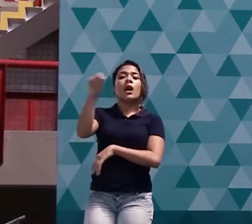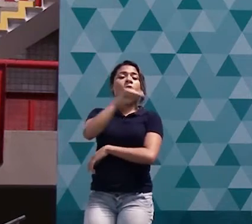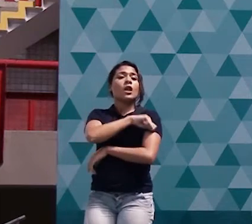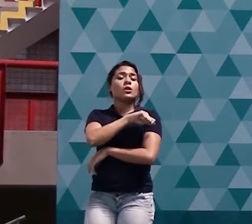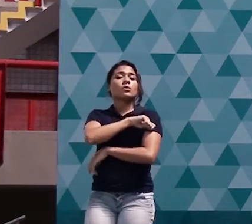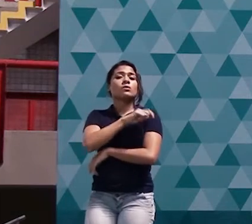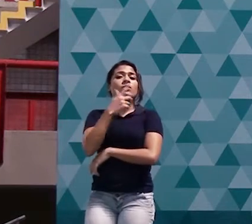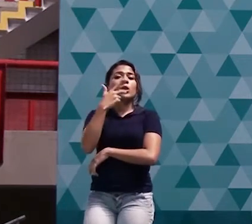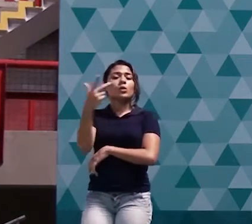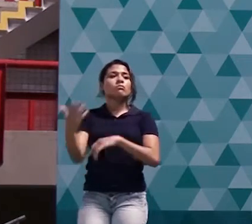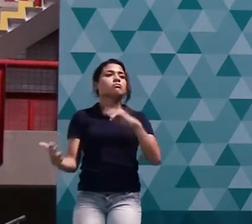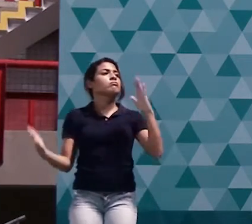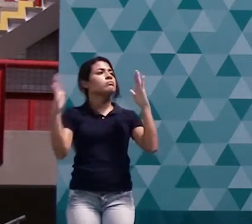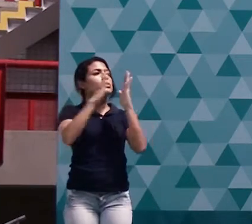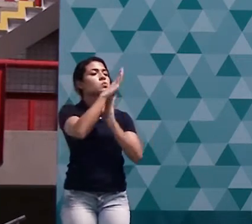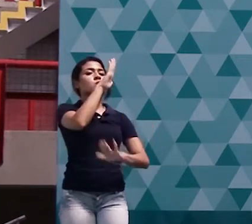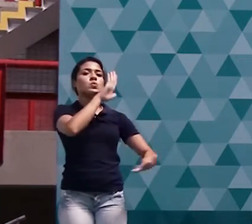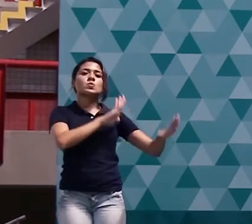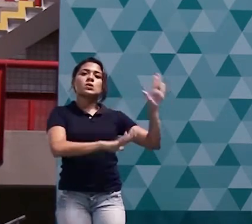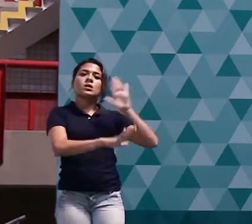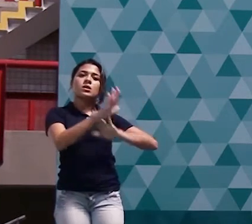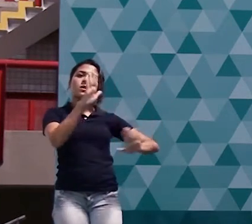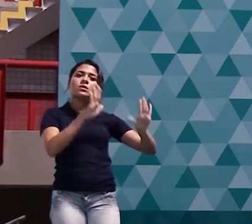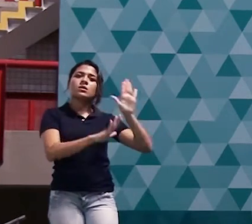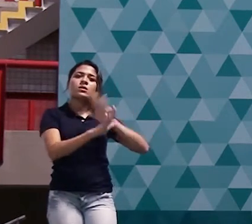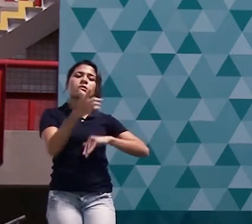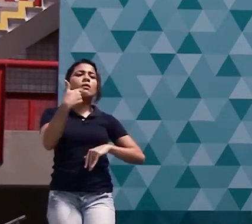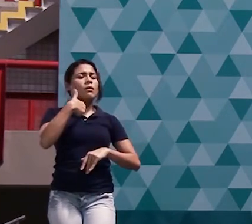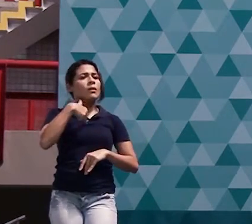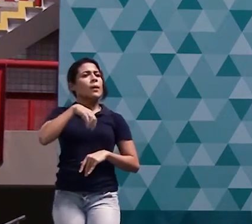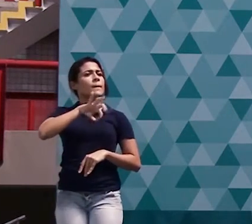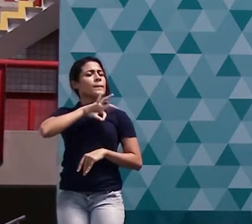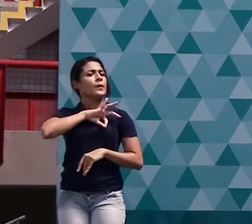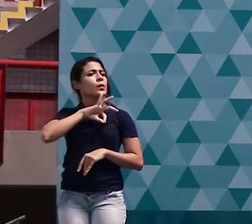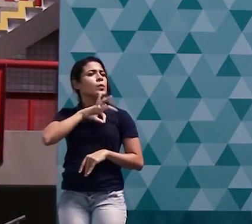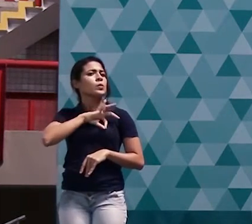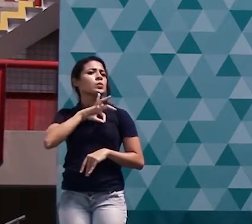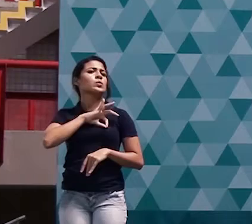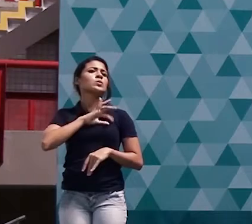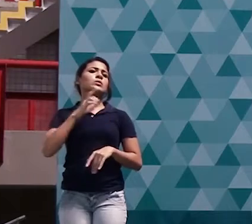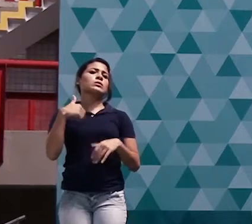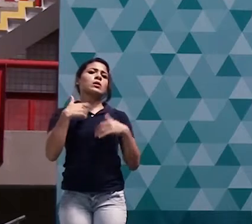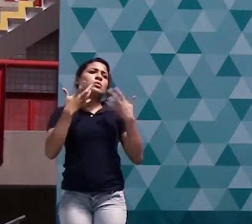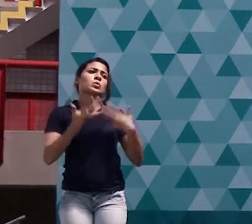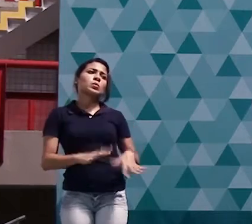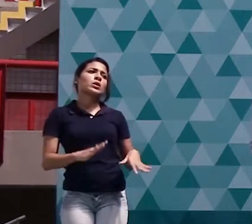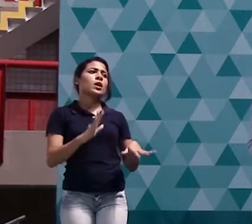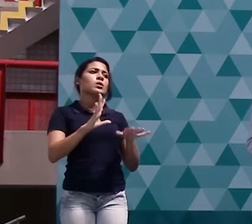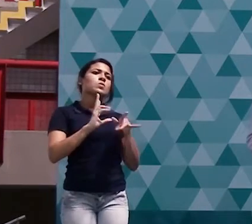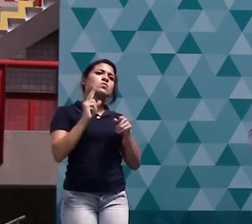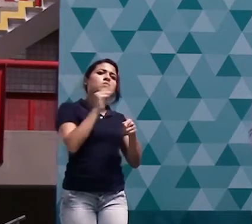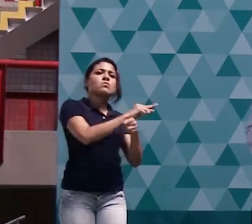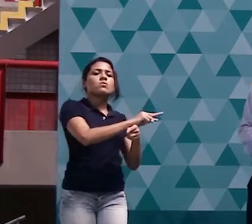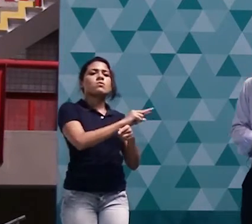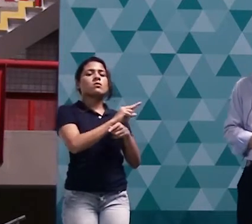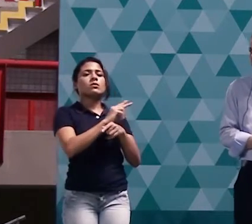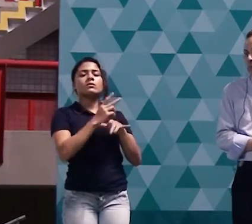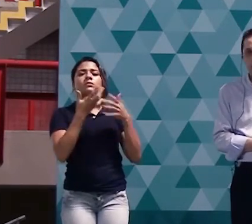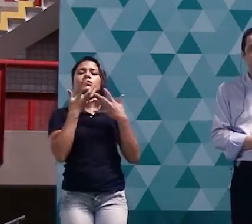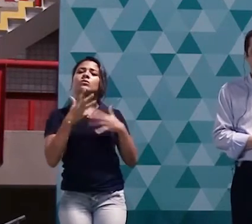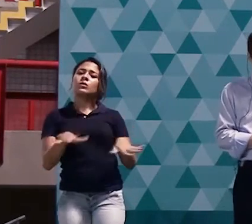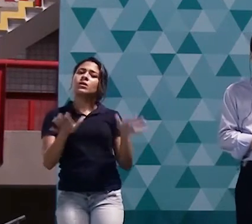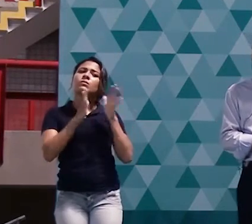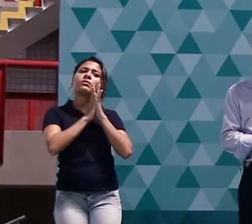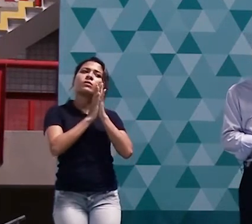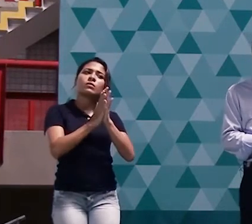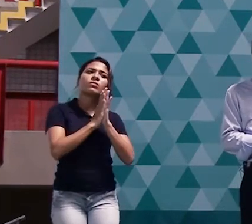ele era infiltrado. Professora, não faça mais isso não, que eu gosto tanto da senhora, né? Eu não quero a senhora ser torturada, eu não quero ver a senhora desaparecer, não.